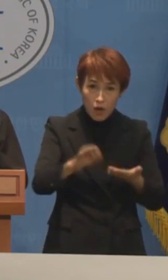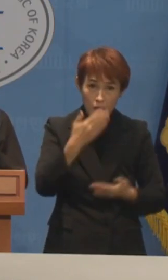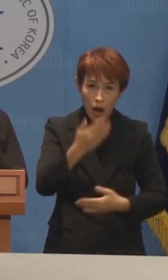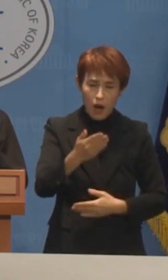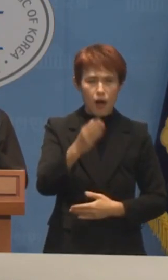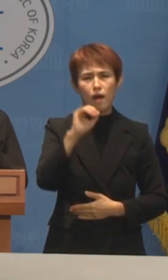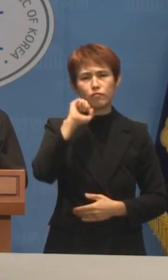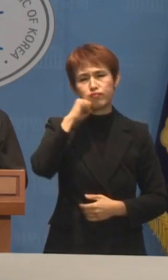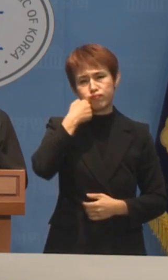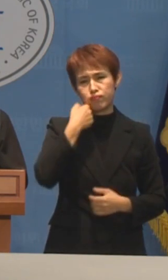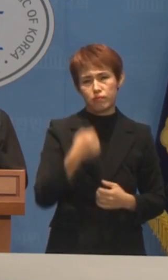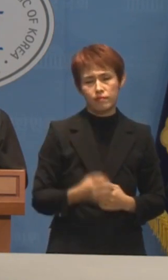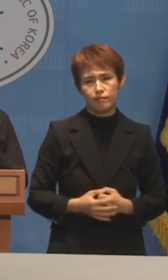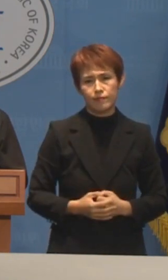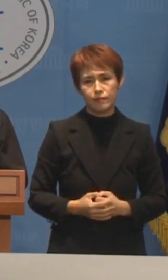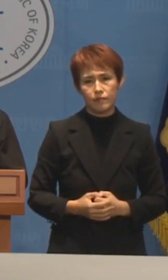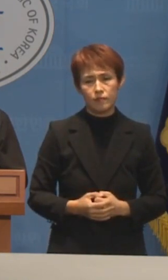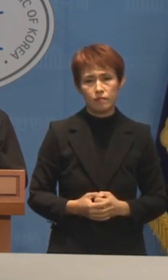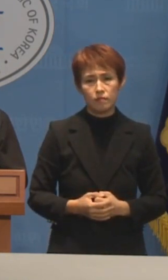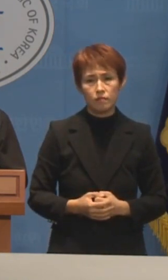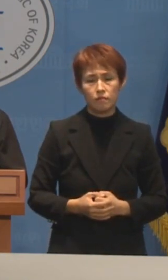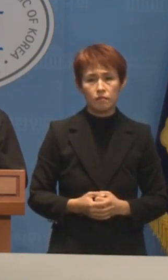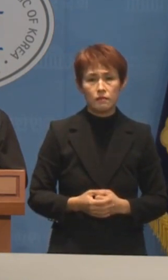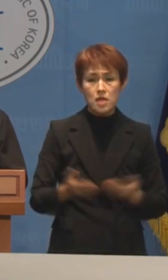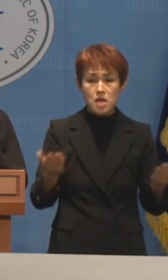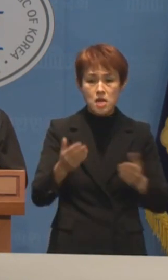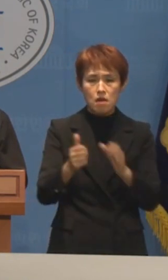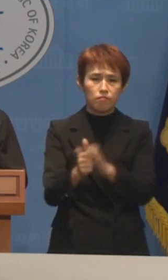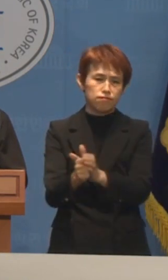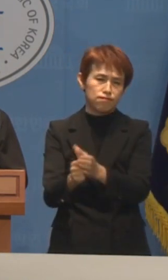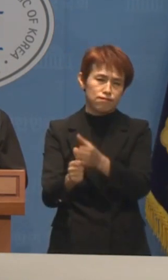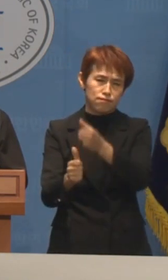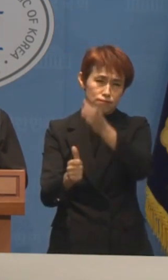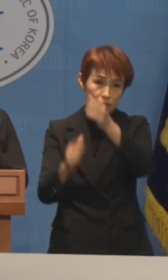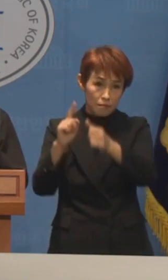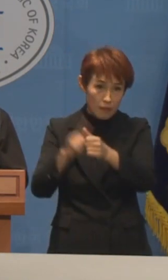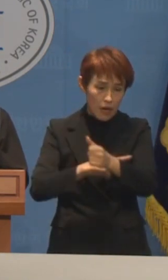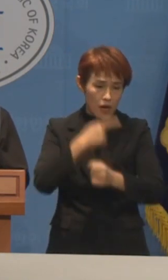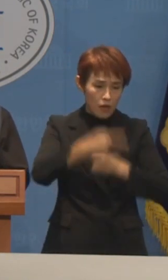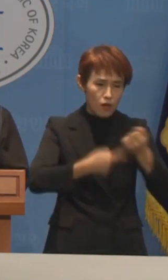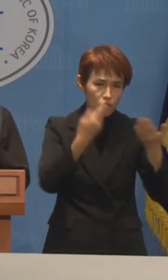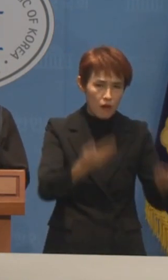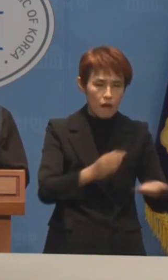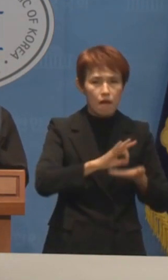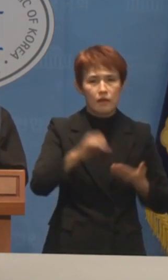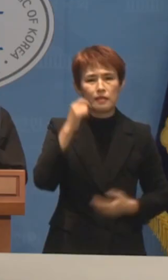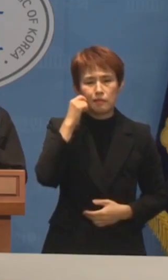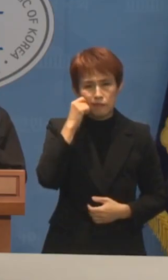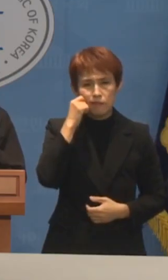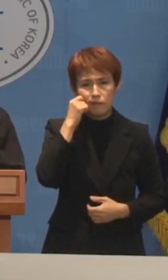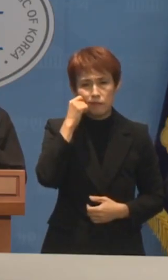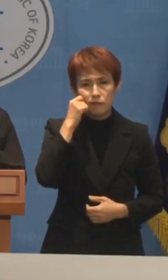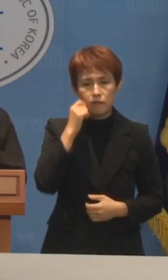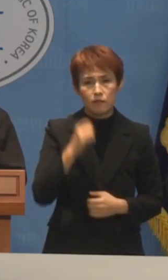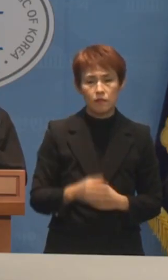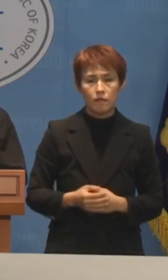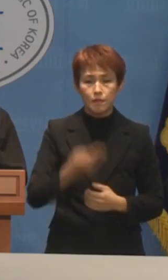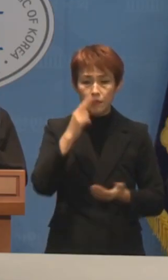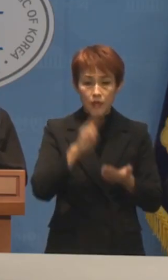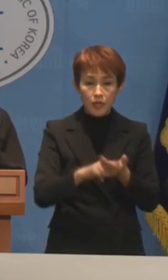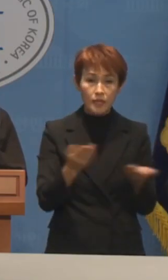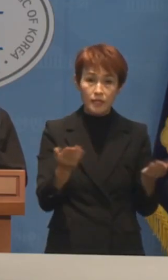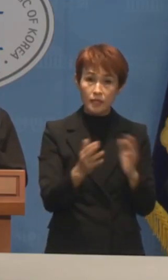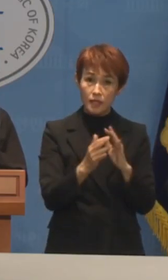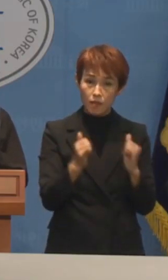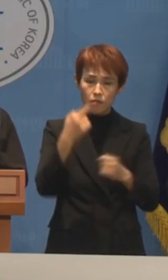매우 어렵습니다. 남은 집배원의 업무량이 더 늘어나기 때문이죠. 이런 상황이다 보니 집배원의 경우